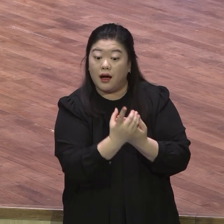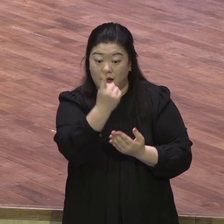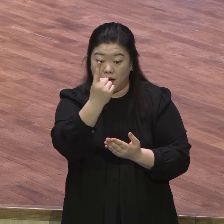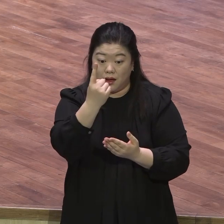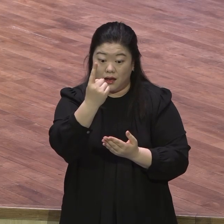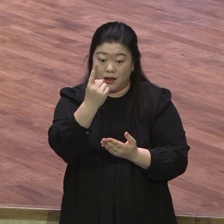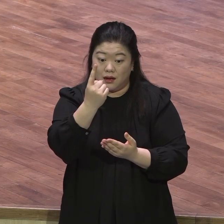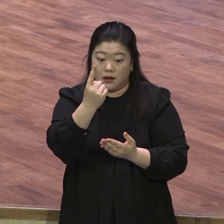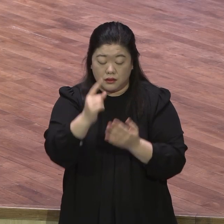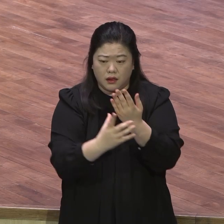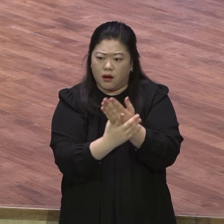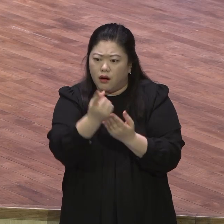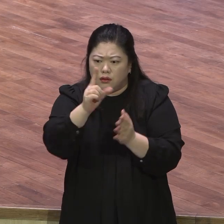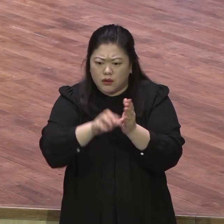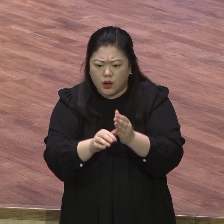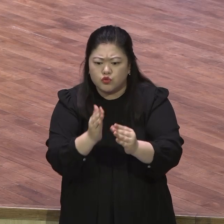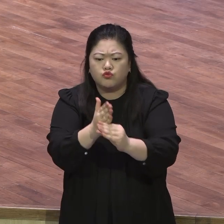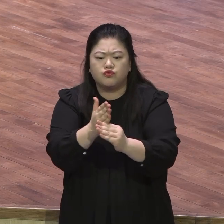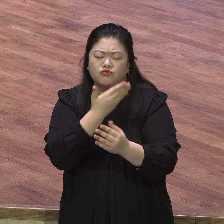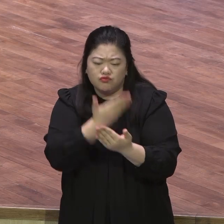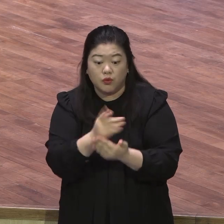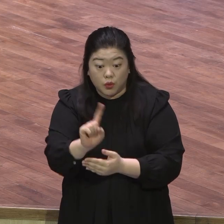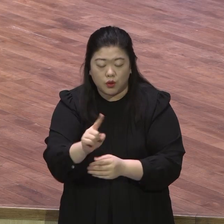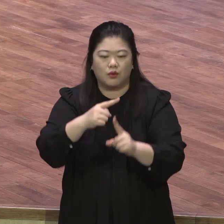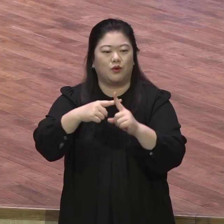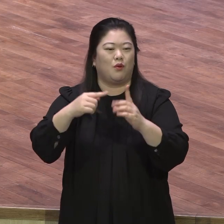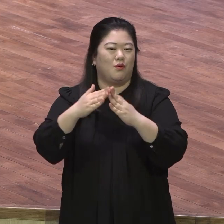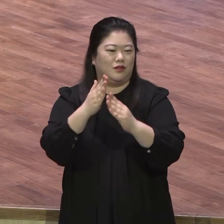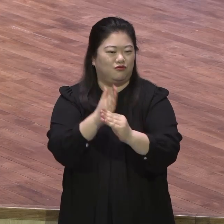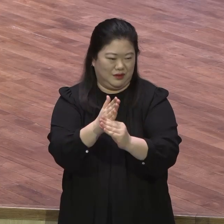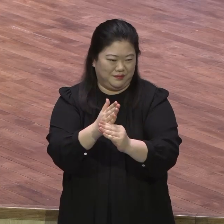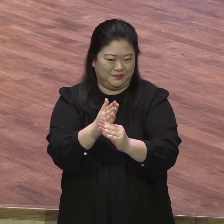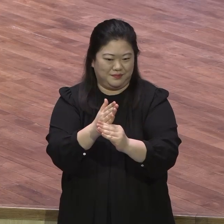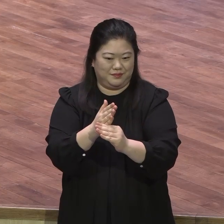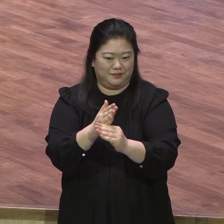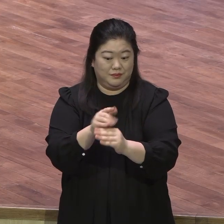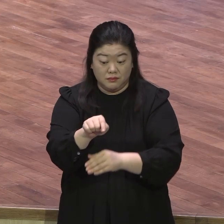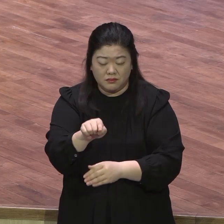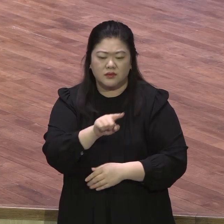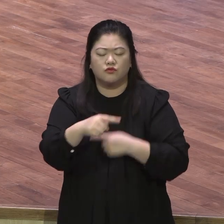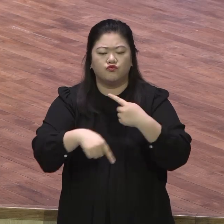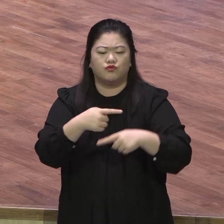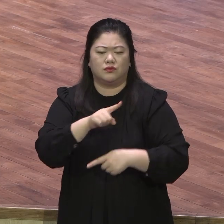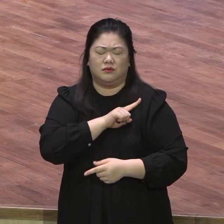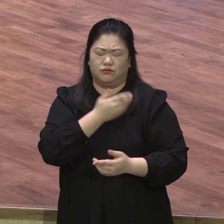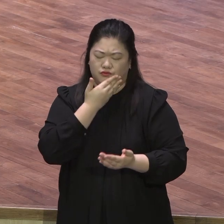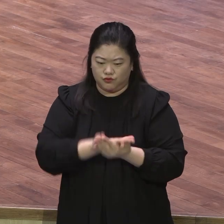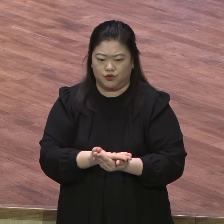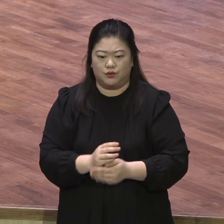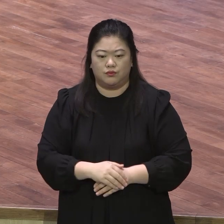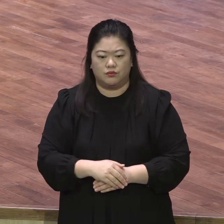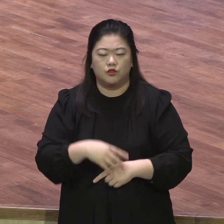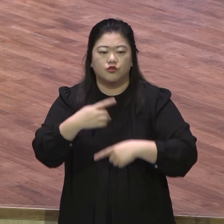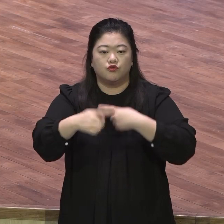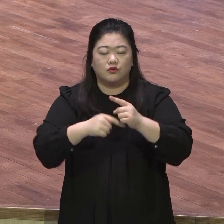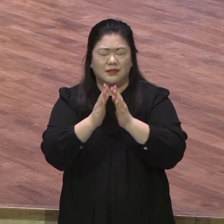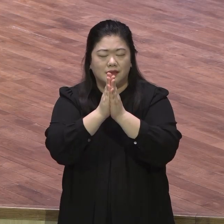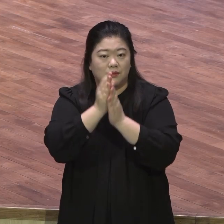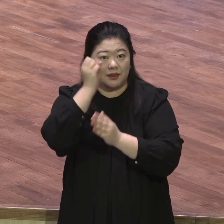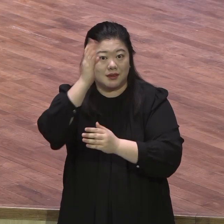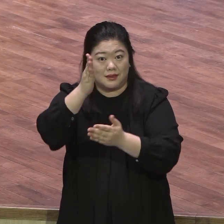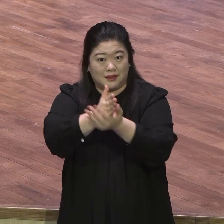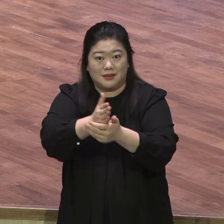오늘 바로 제목처럼 교회 중심의 삶이에요. 이 말이 굉장히 중요합니다. 평생 잊으면 안 돼요. 교회